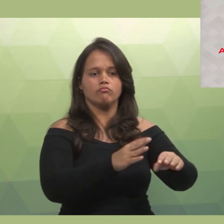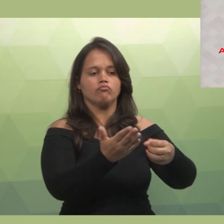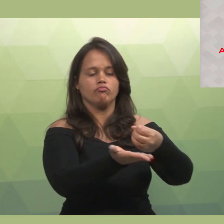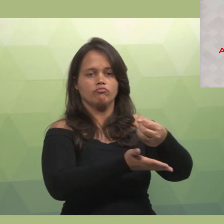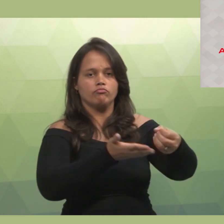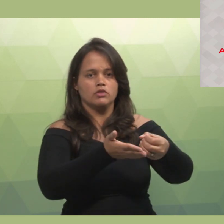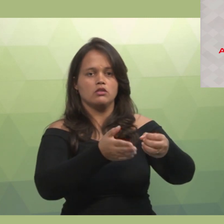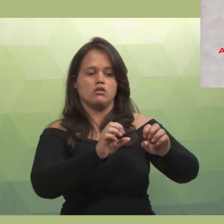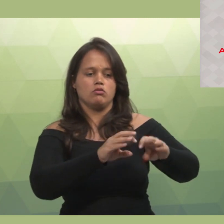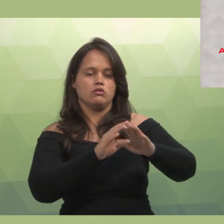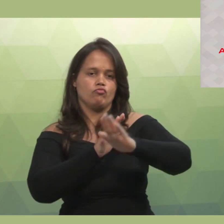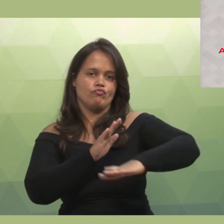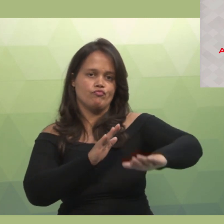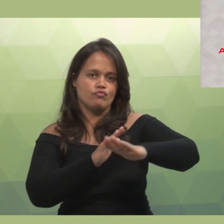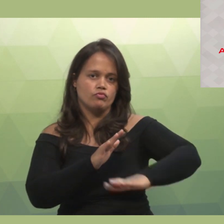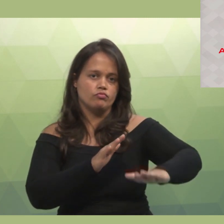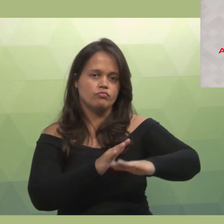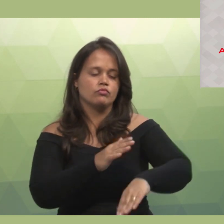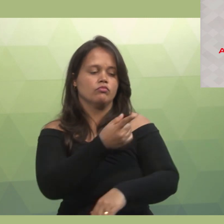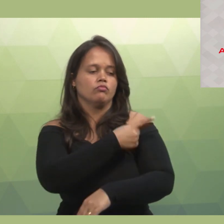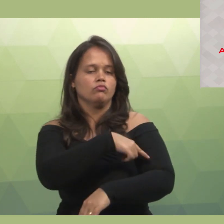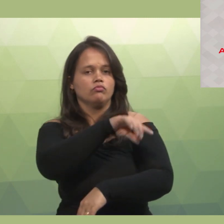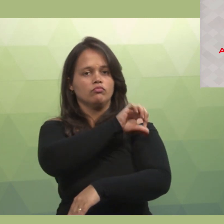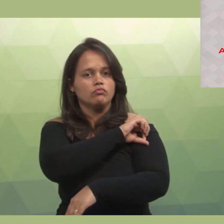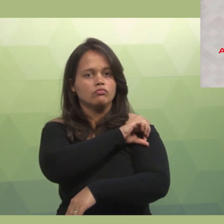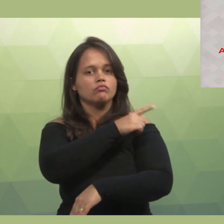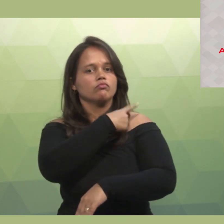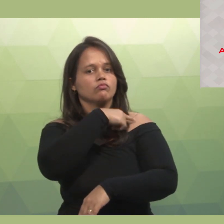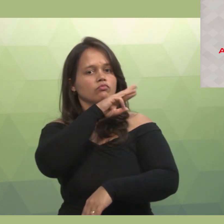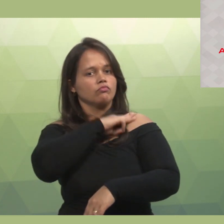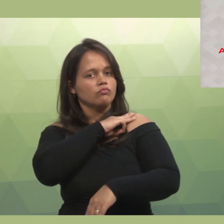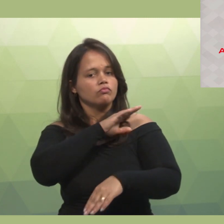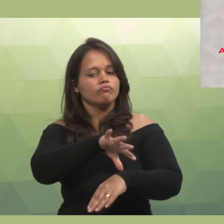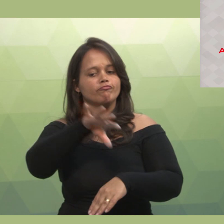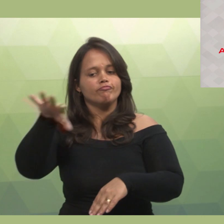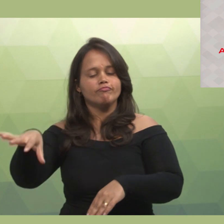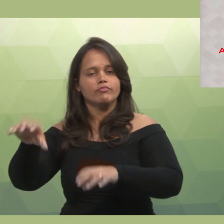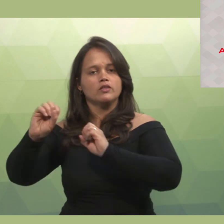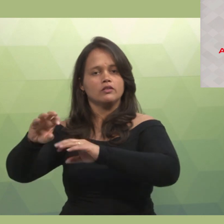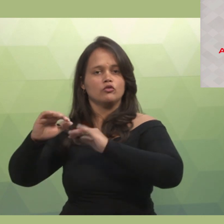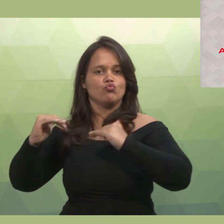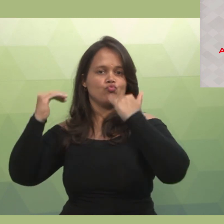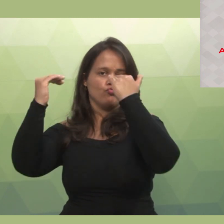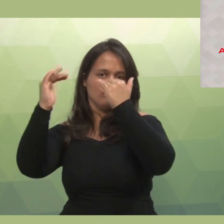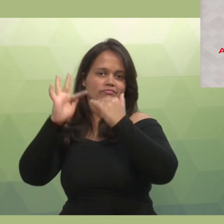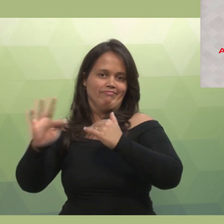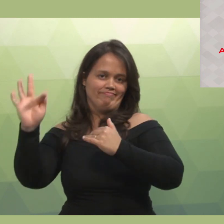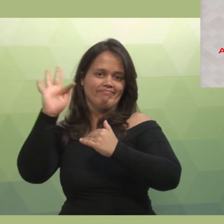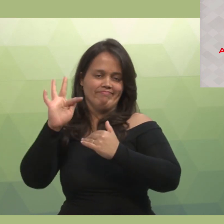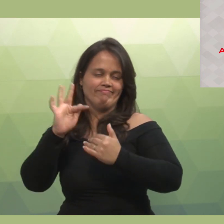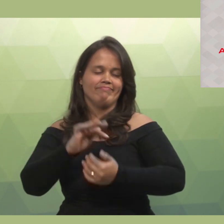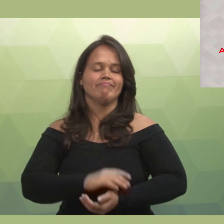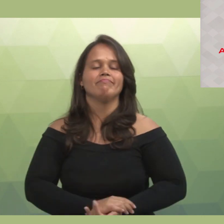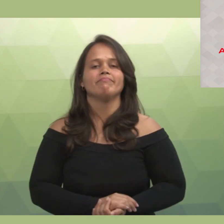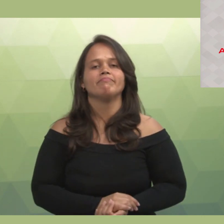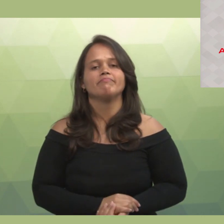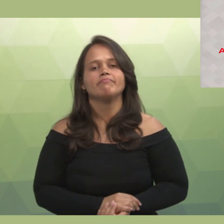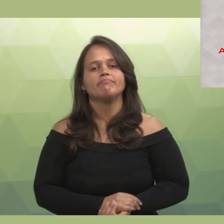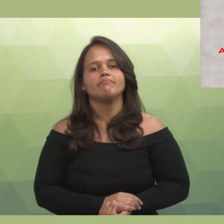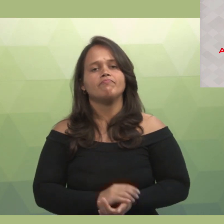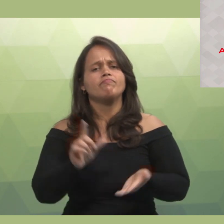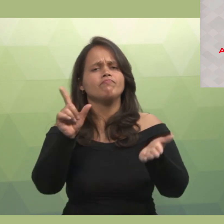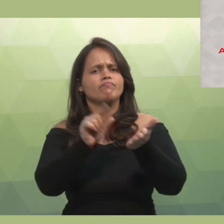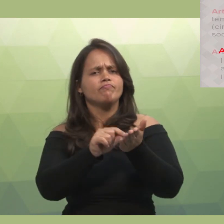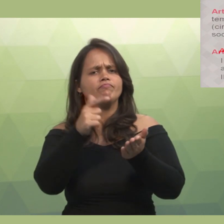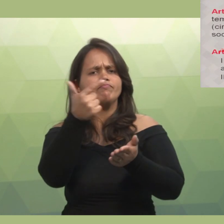a educação básica, que é formada pela educação infantil, ensino fundamental e ensino médio, e a educação superior.